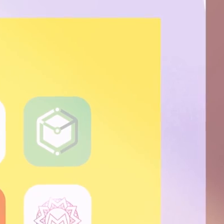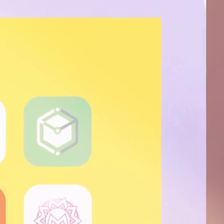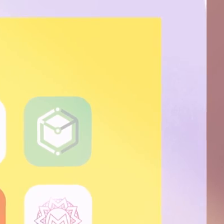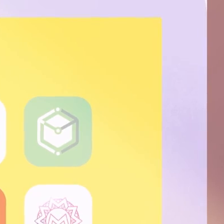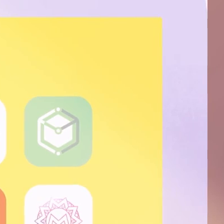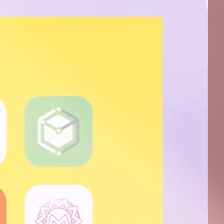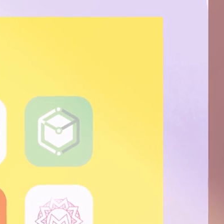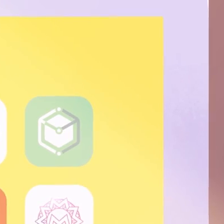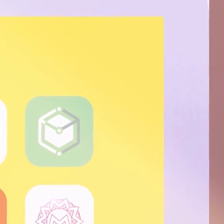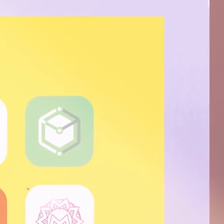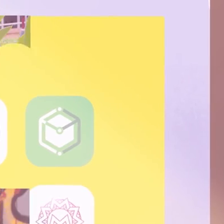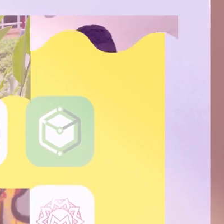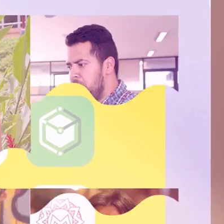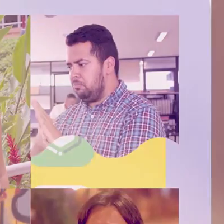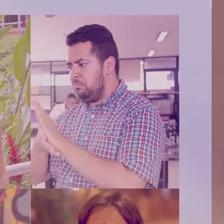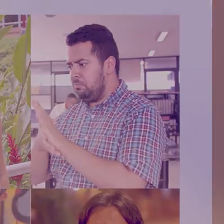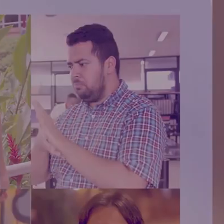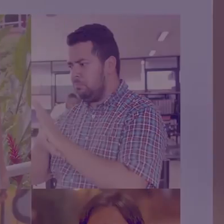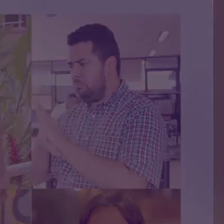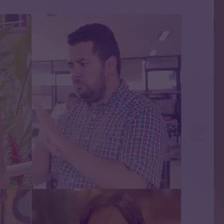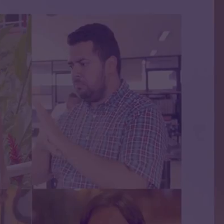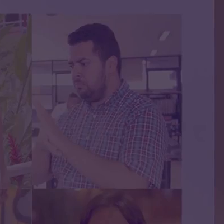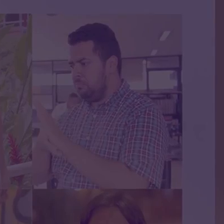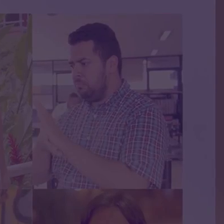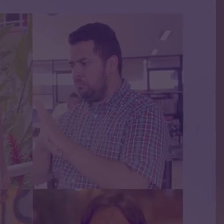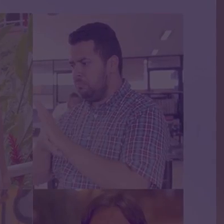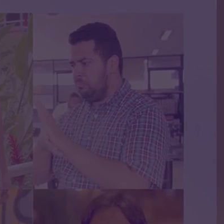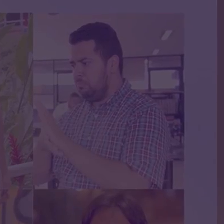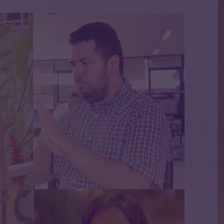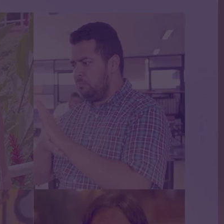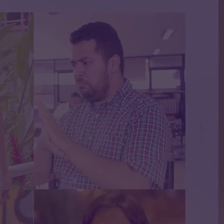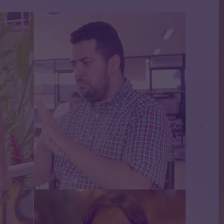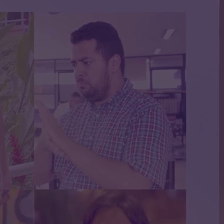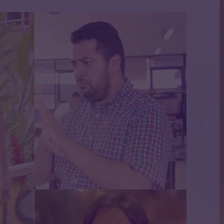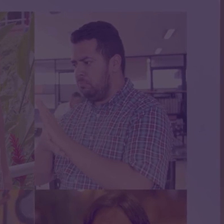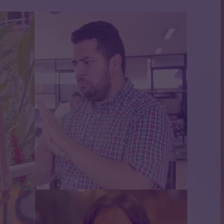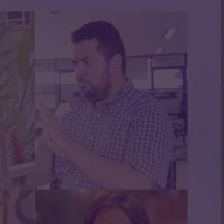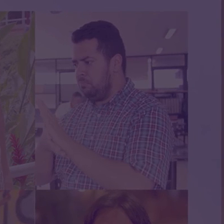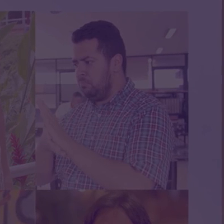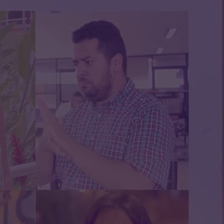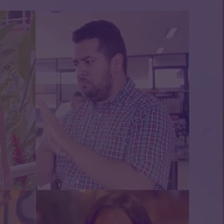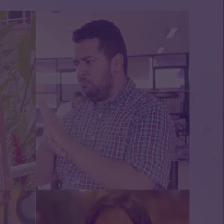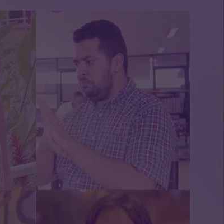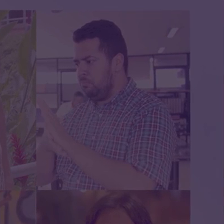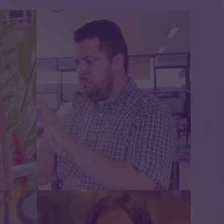nuevas soluciones y caras del emprendimiento colombiano. ¿A cuáles de estos sueños le darás la oportunidad?